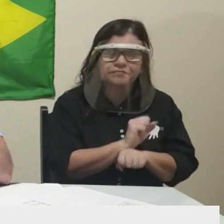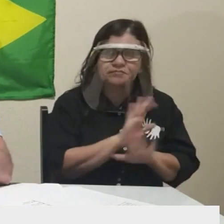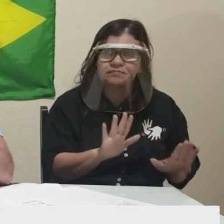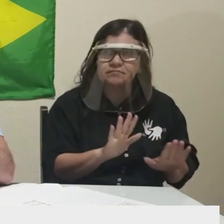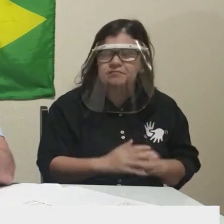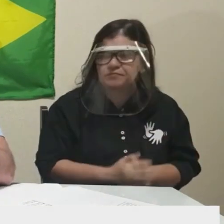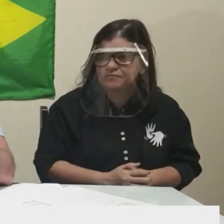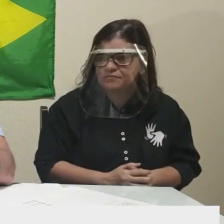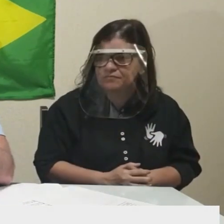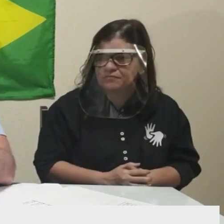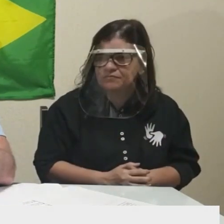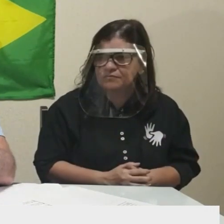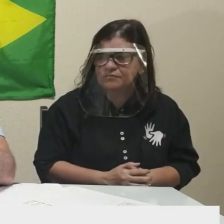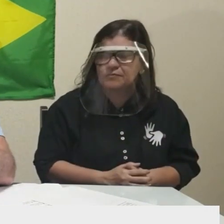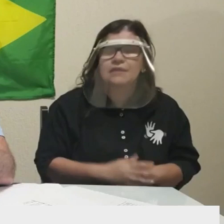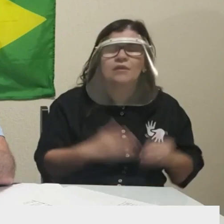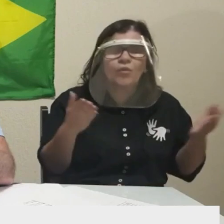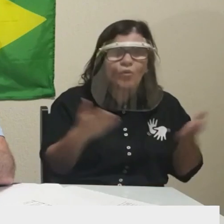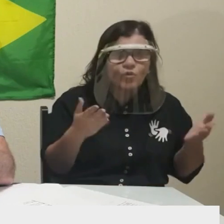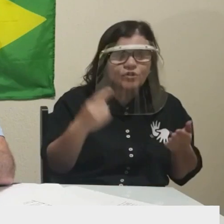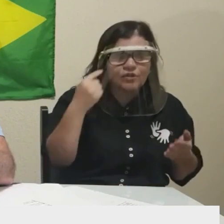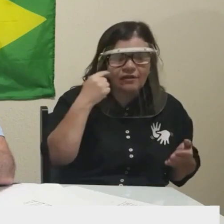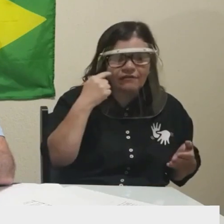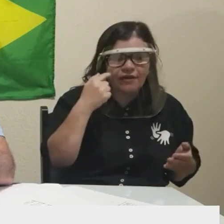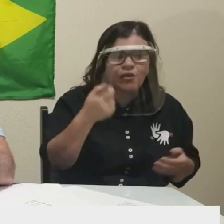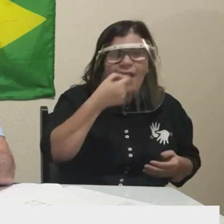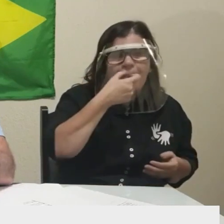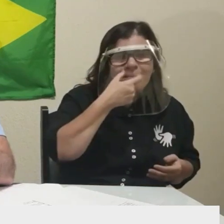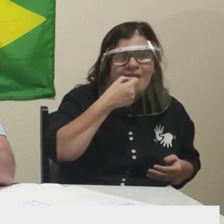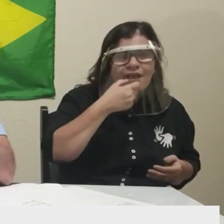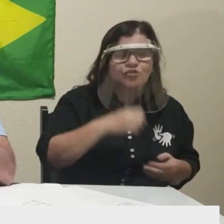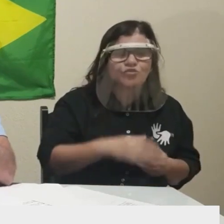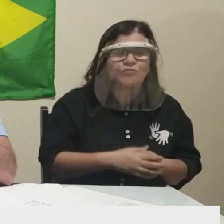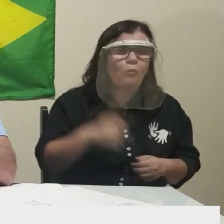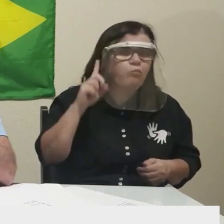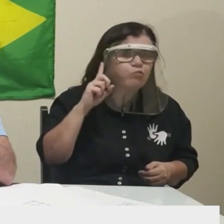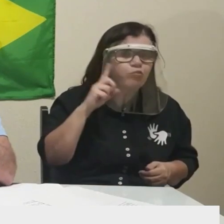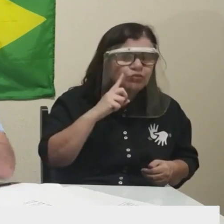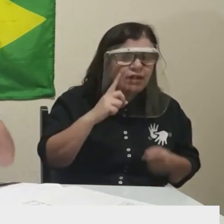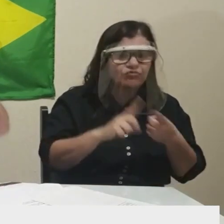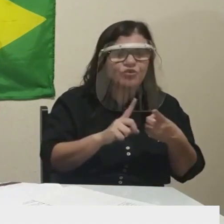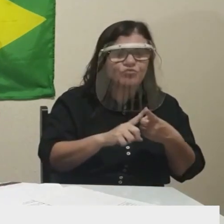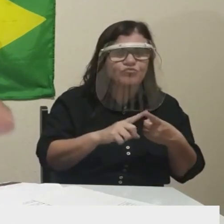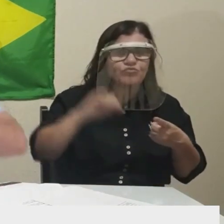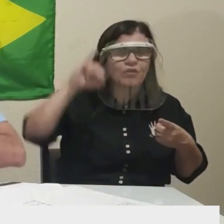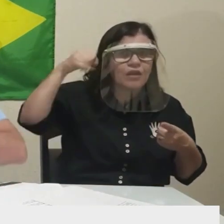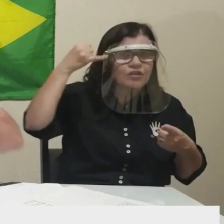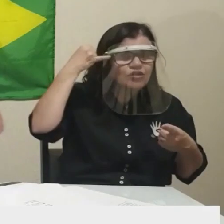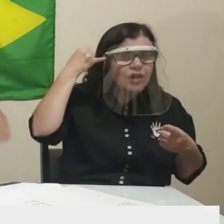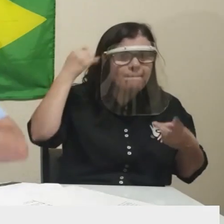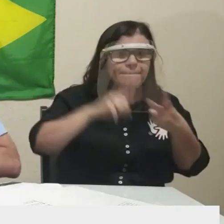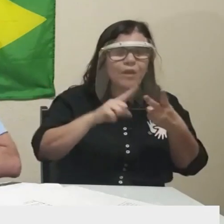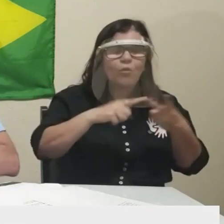Medicamentos produzidos aí nos Estados Unidos, Japão, União Europeia e China. Então, o que chegar